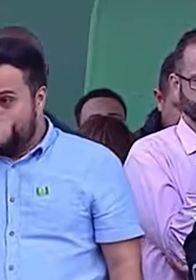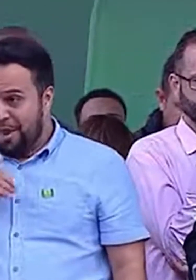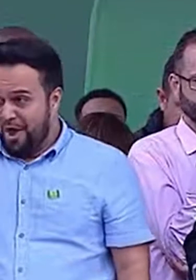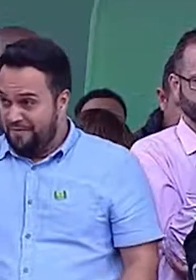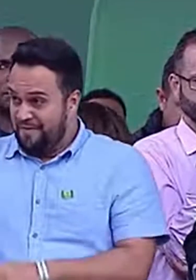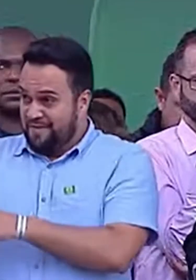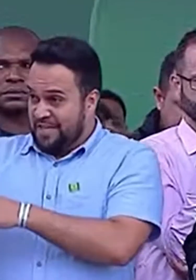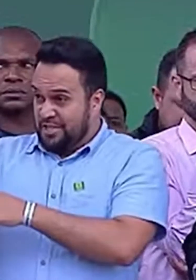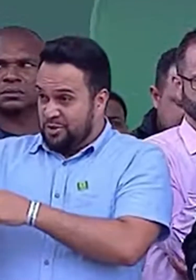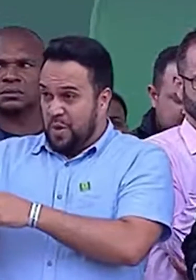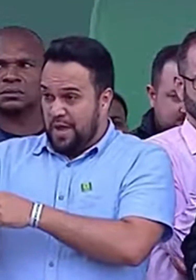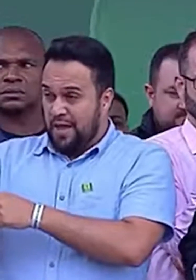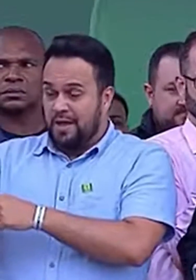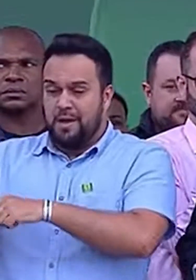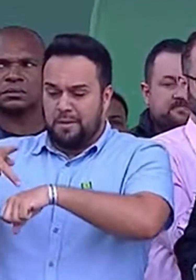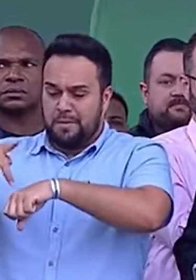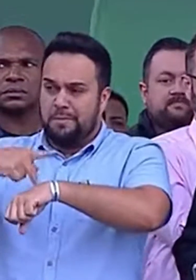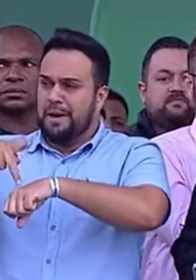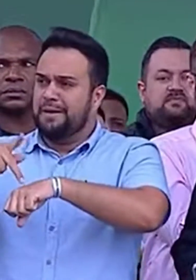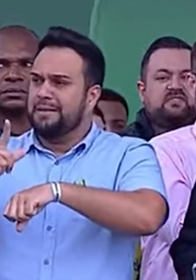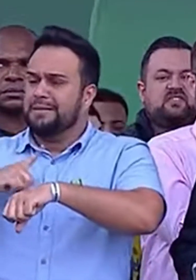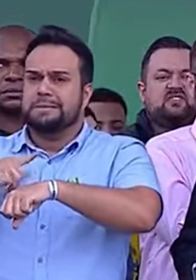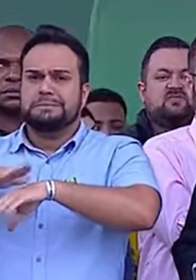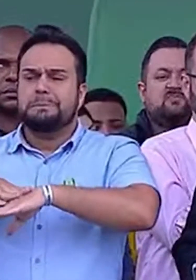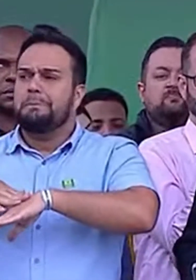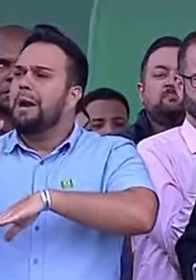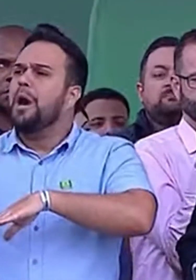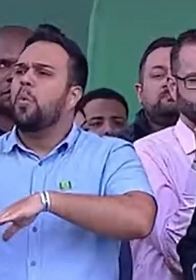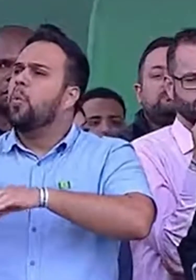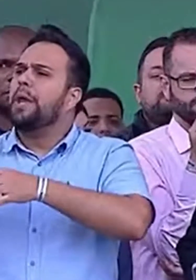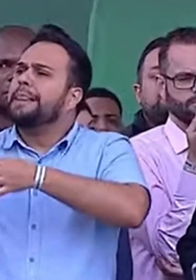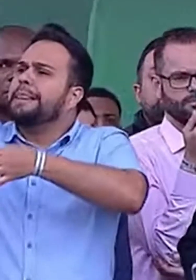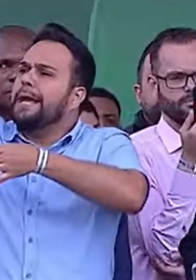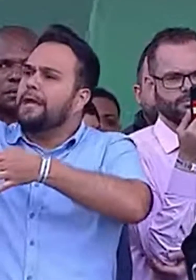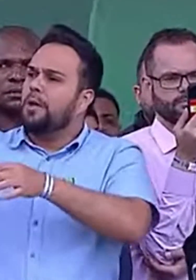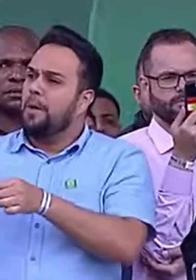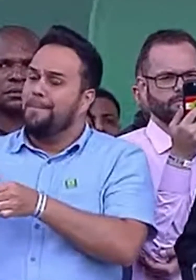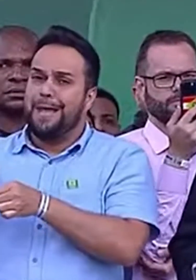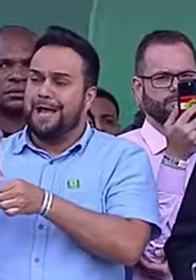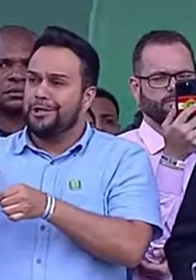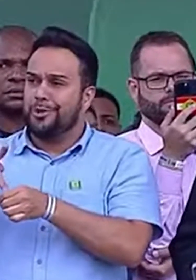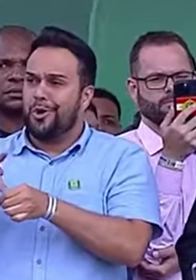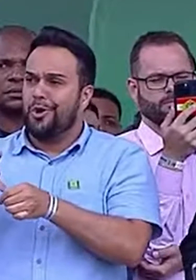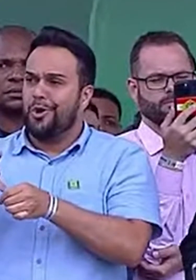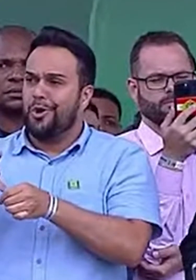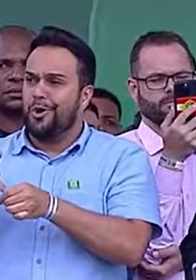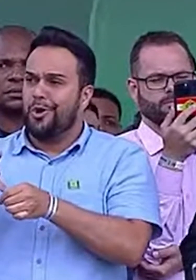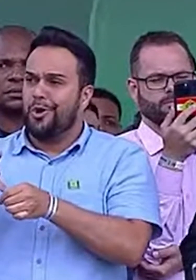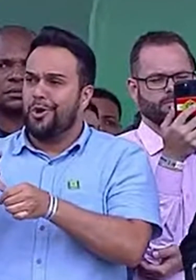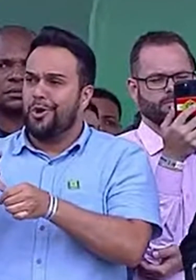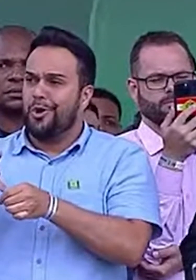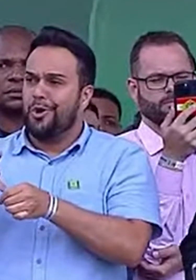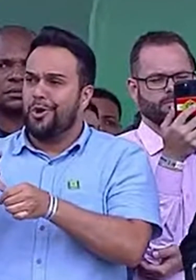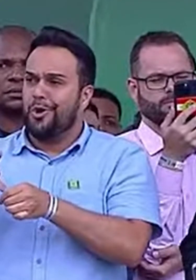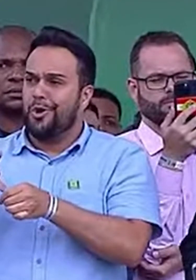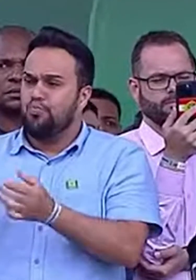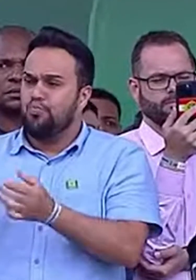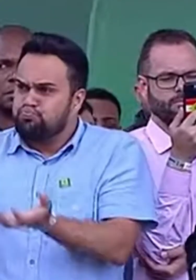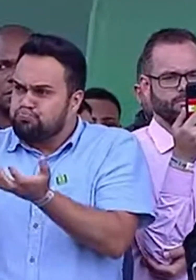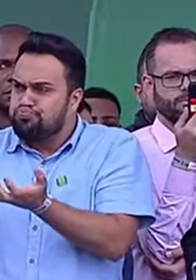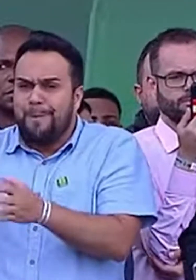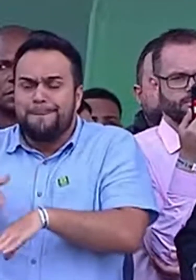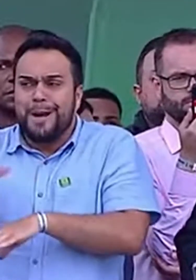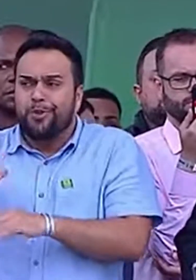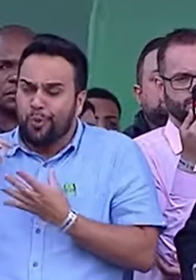é o país que tem as maiores reservas de petróleo do mundo o pai